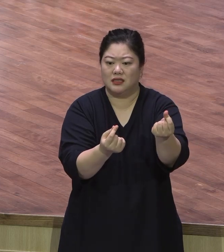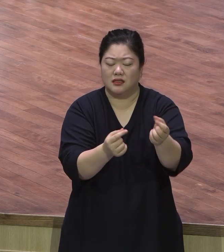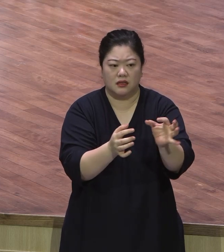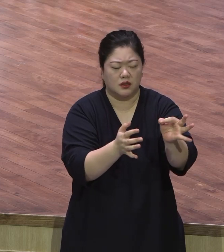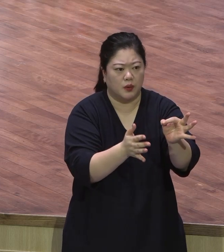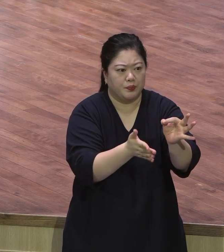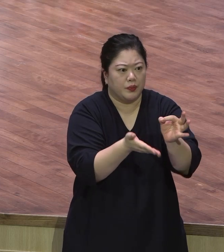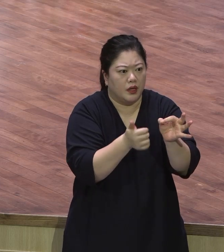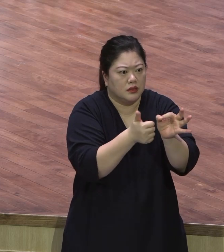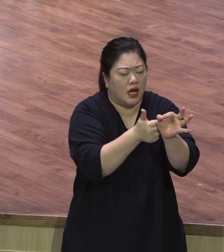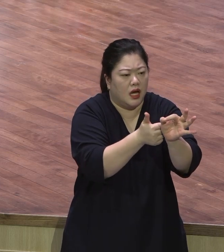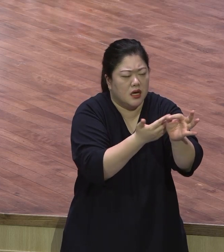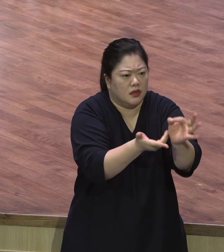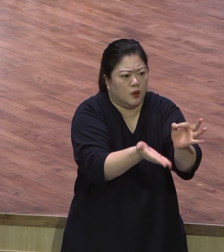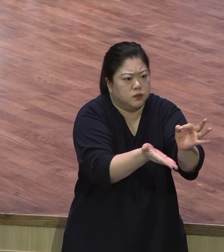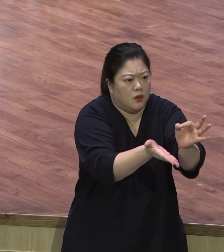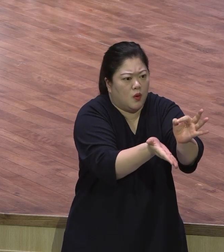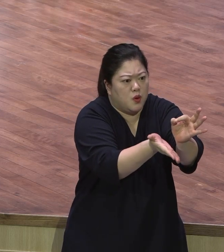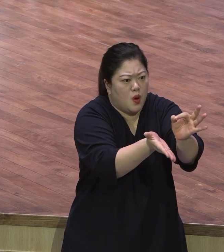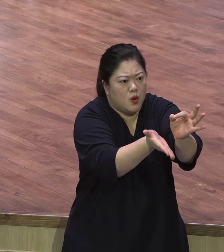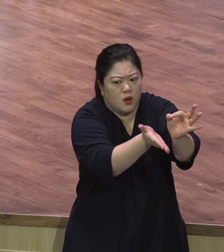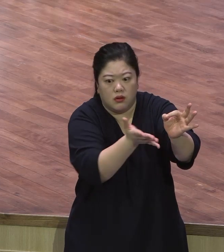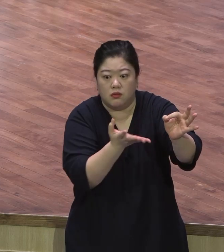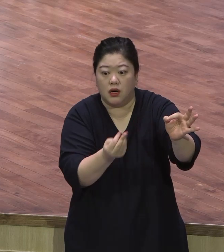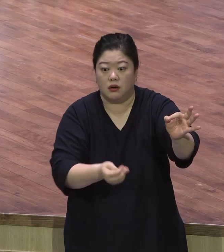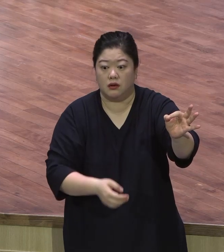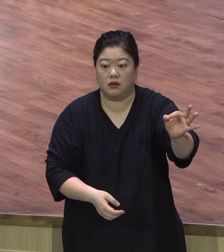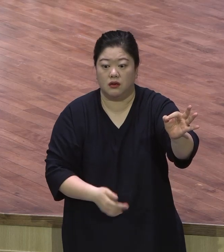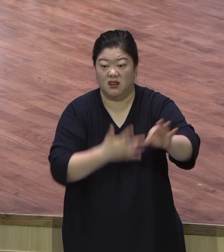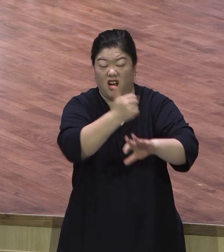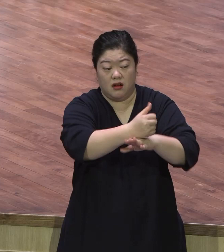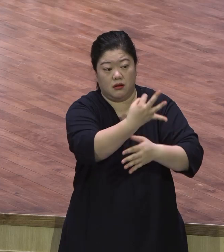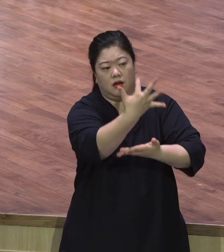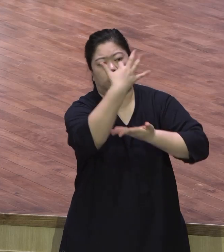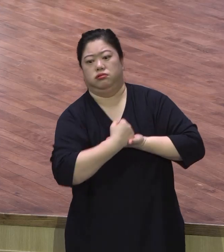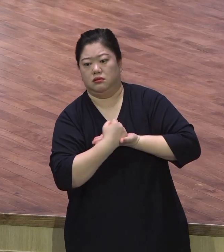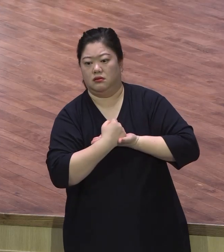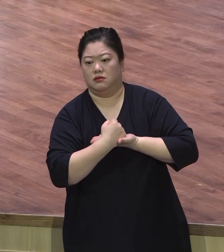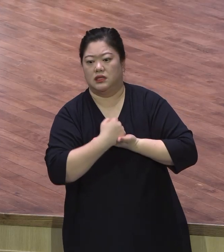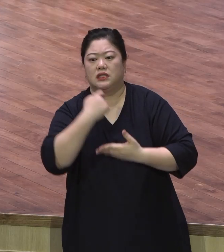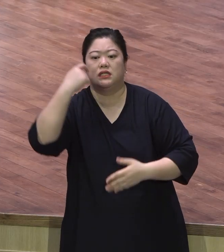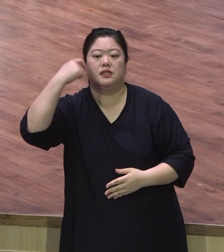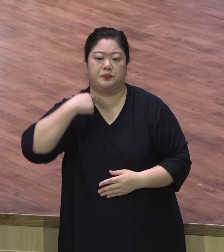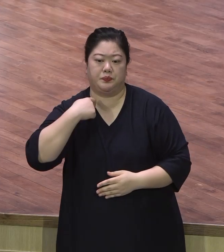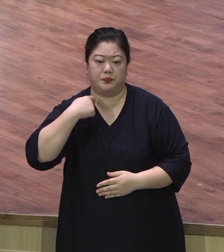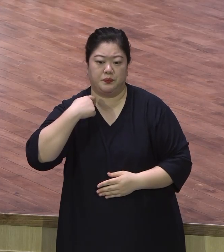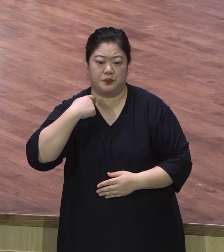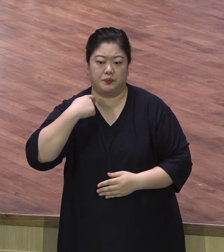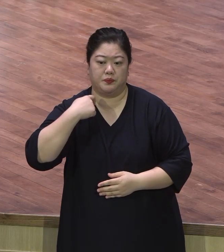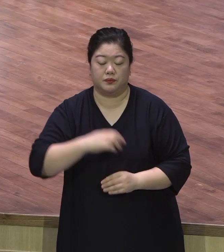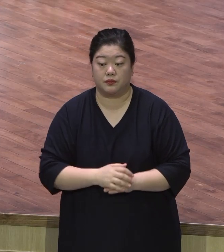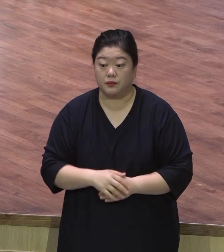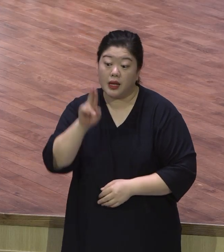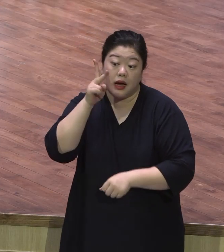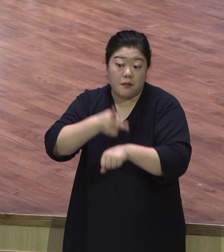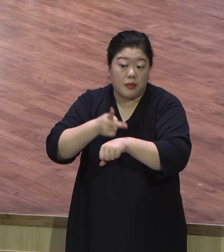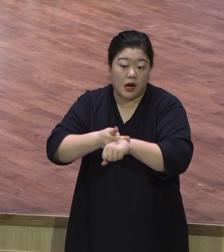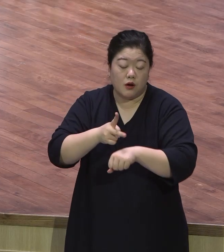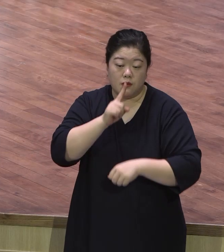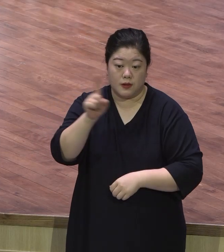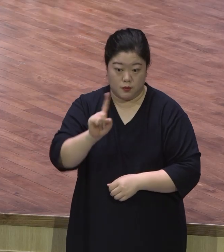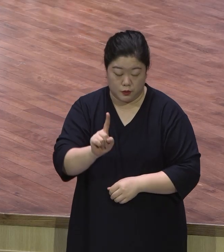돈이 인격재처럼 사람을 지배해 버려요 그런 존재예요 사도 파울도 대모던서